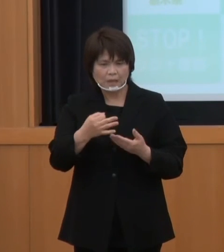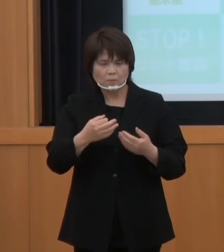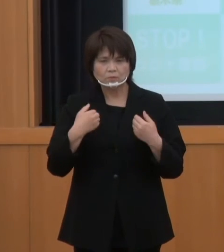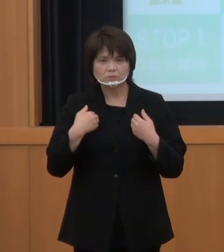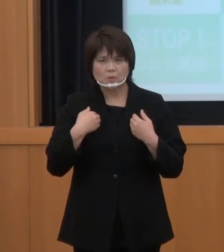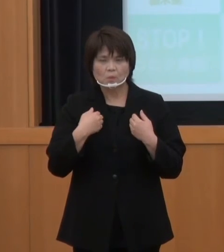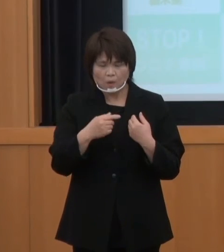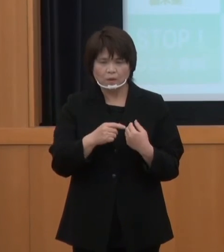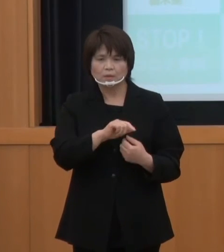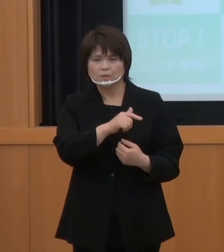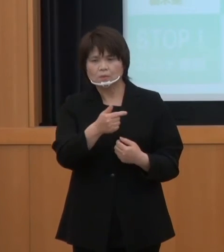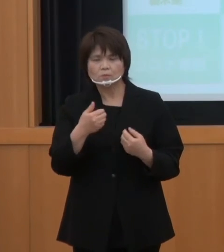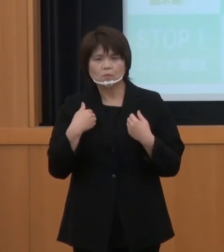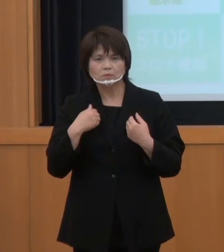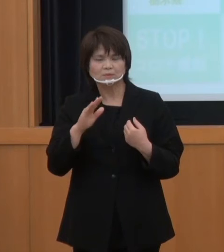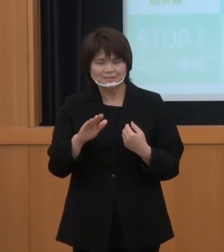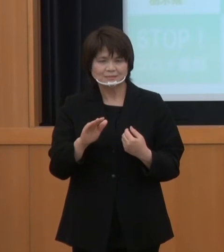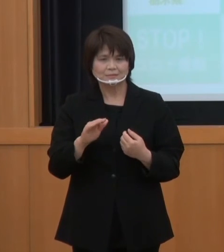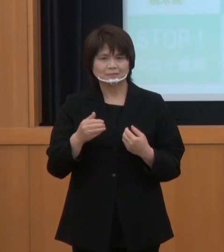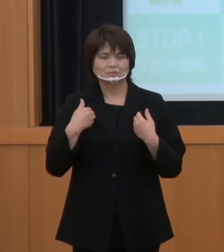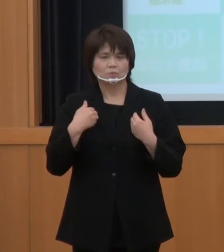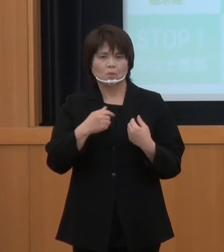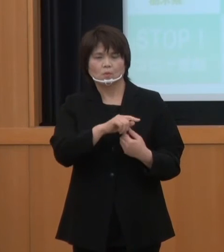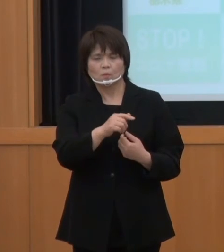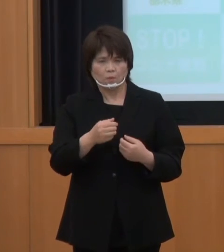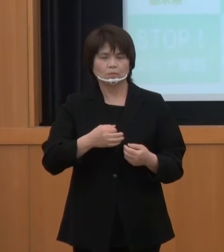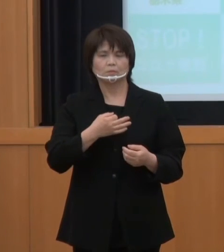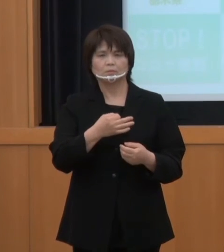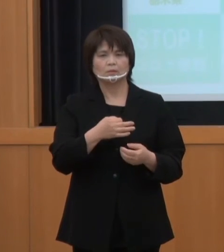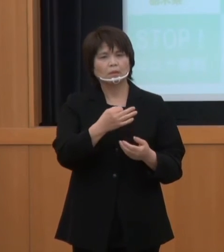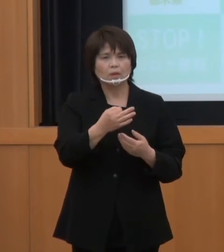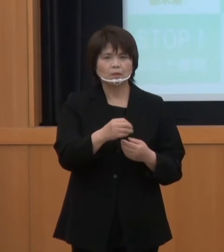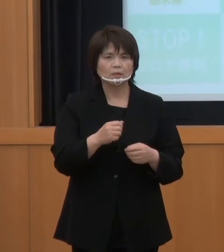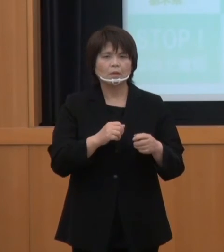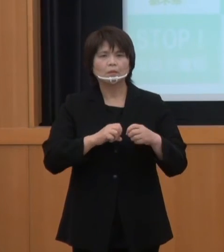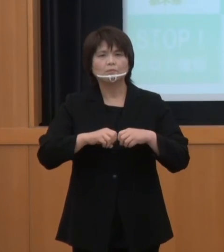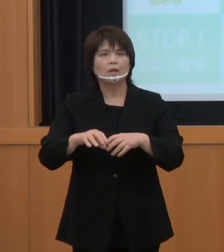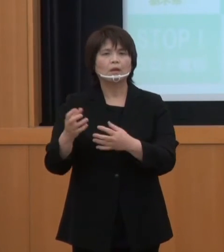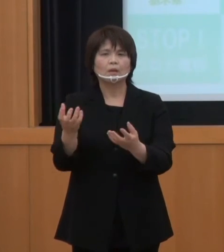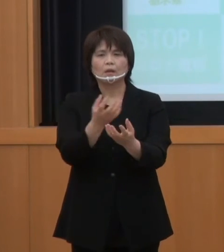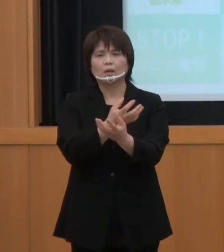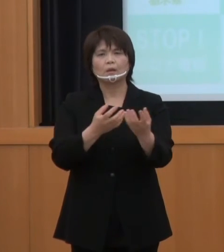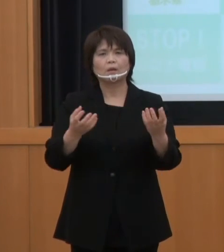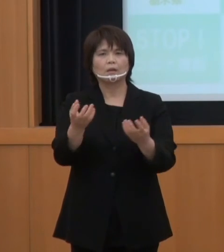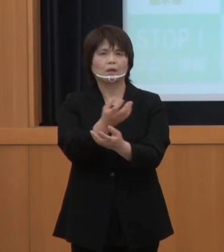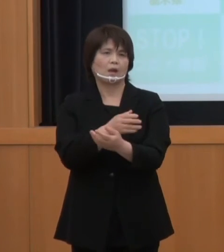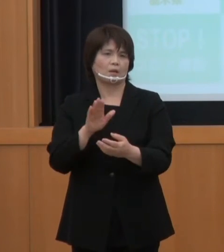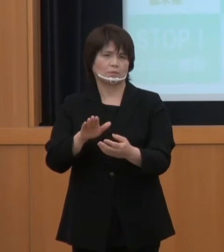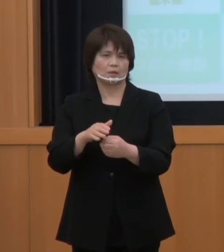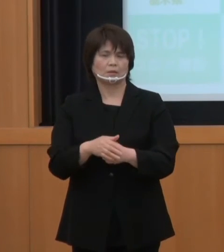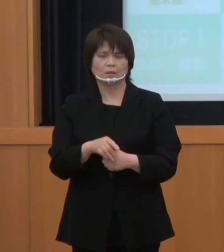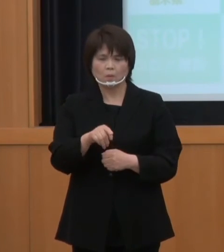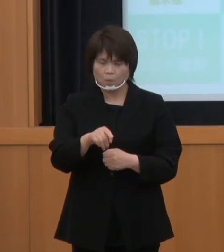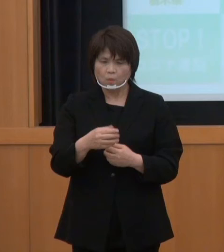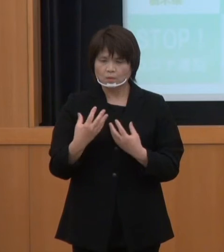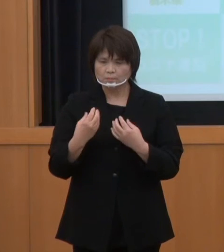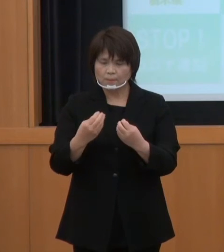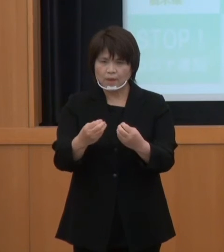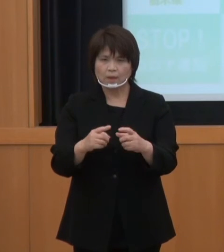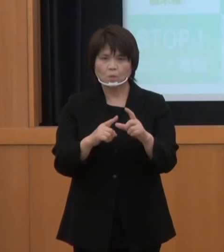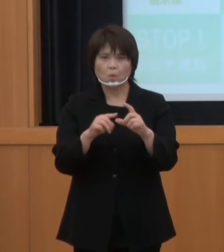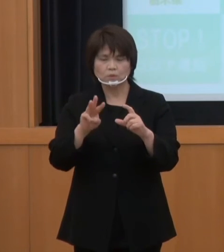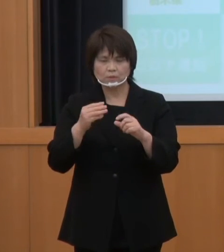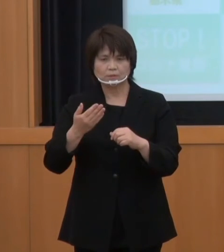ど、このままの状況では、ゴールデンウィーク後に新規感染者数が大幅に増加